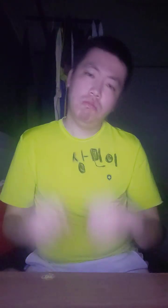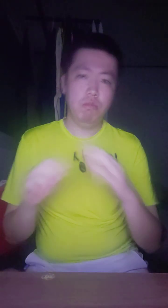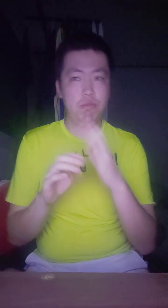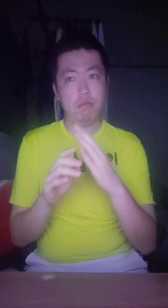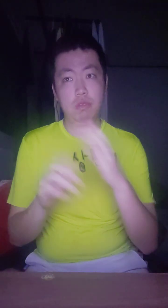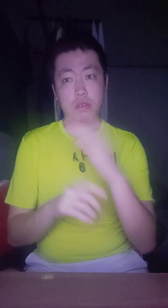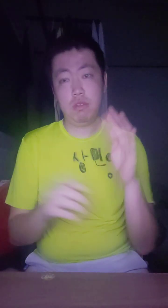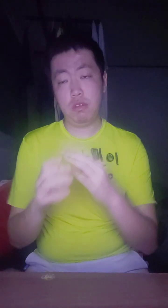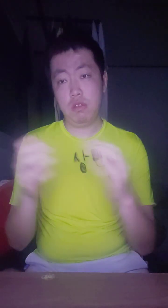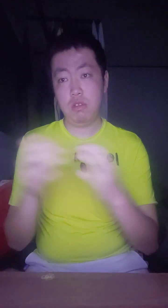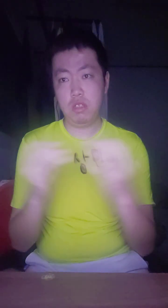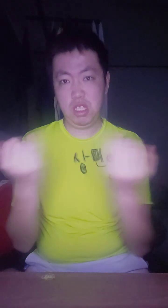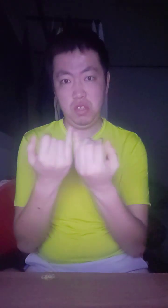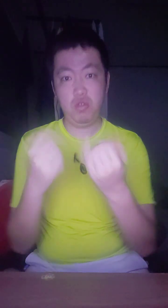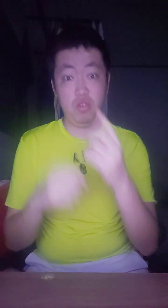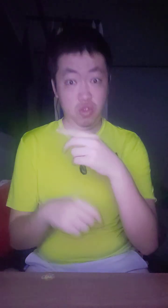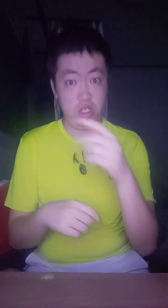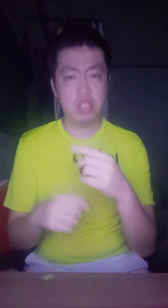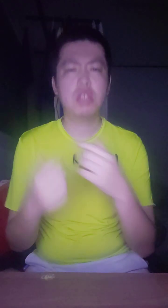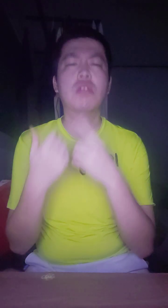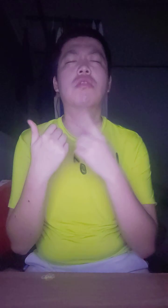따라 들어간 친구도 순간 의식을 잃었다고 합니다.